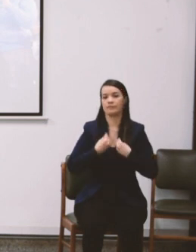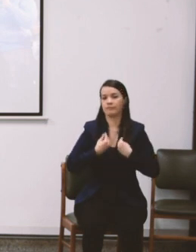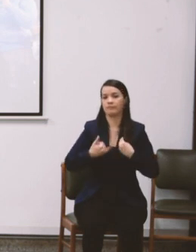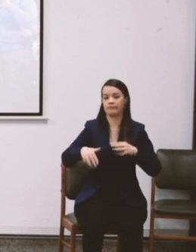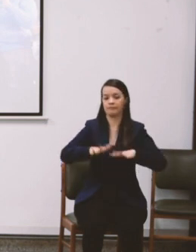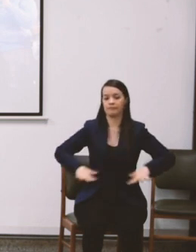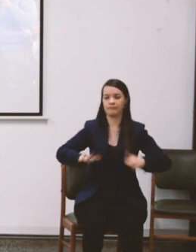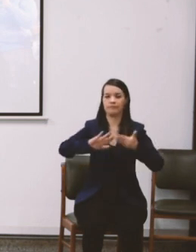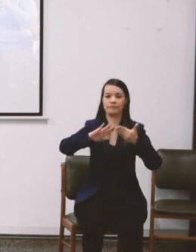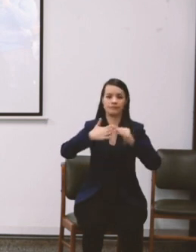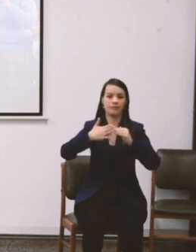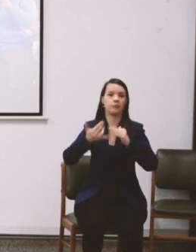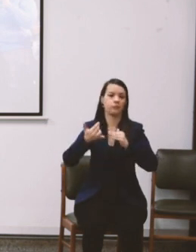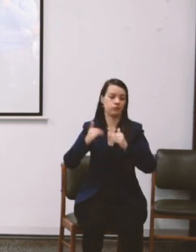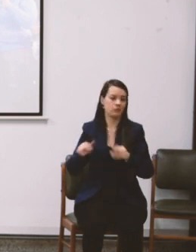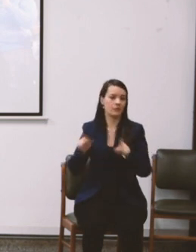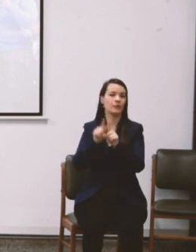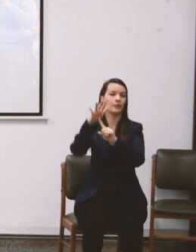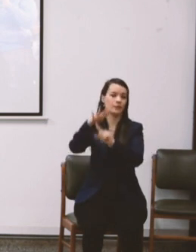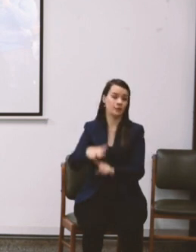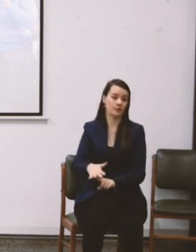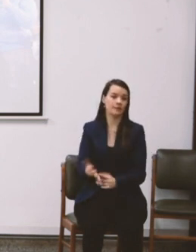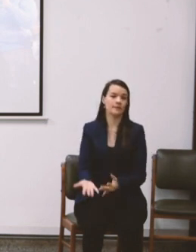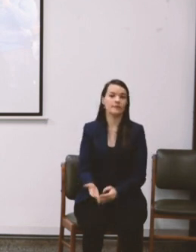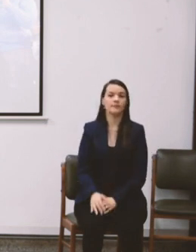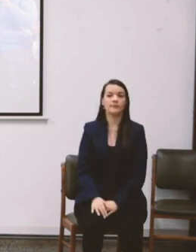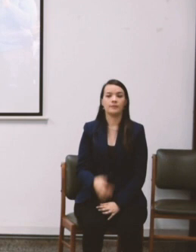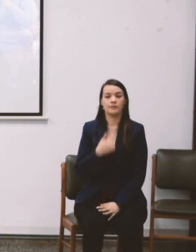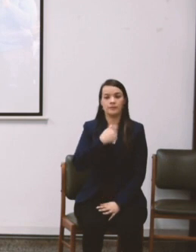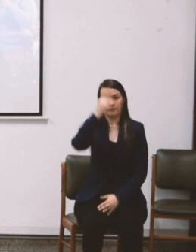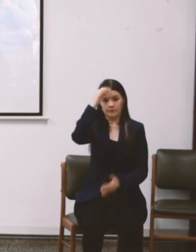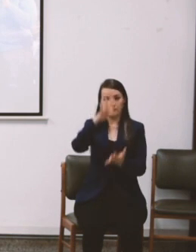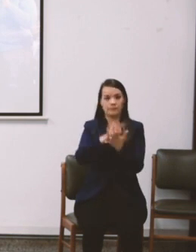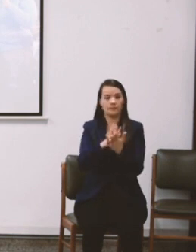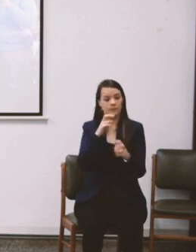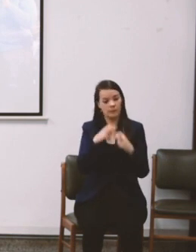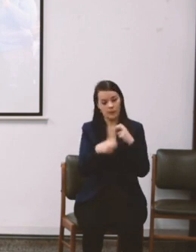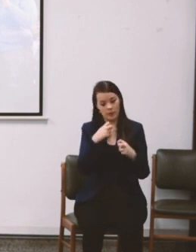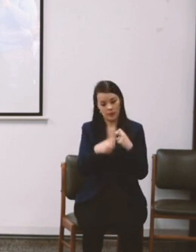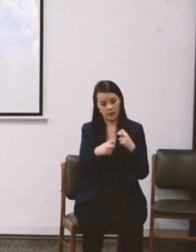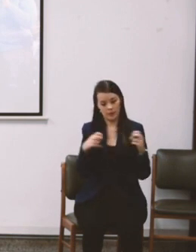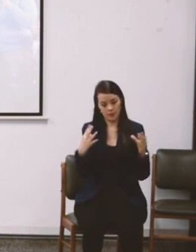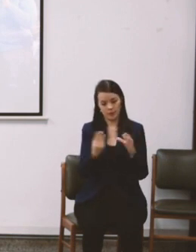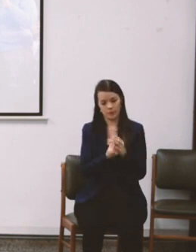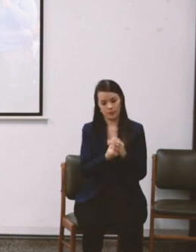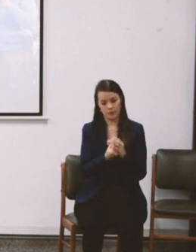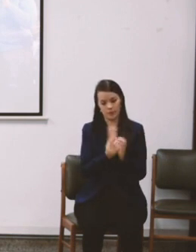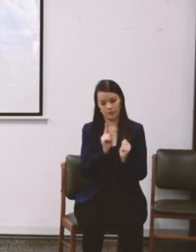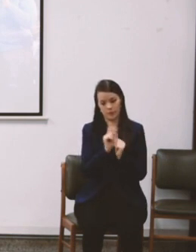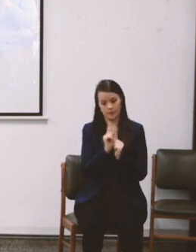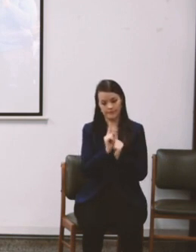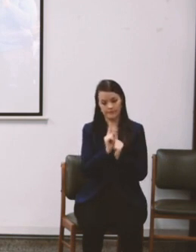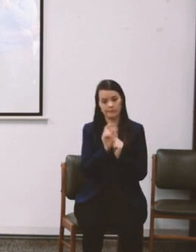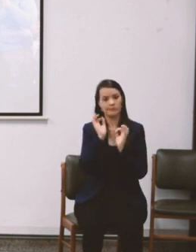¿cierto? Entonces, yo digo que el problema no es la inclusión como tal, sino la